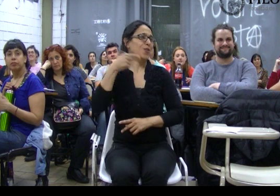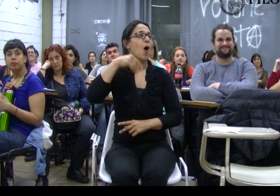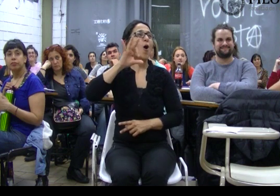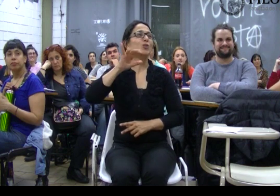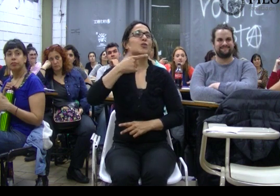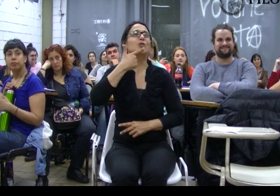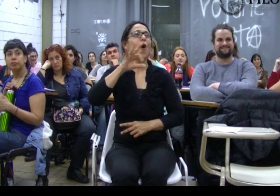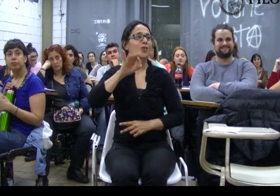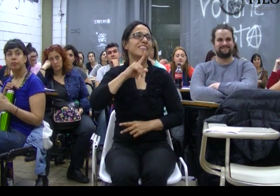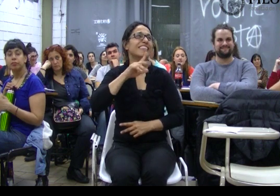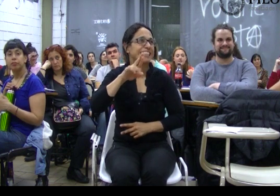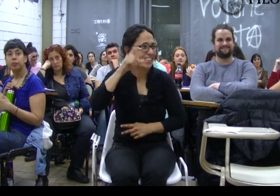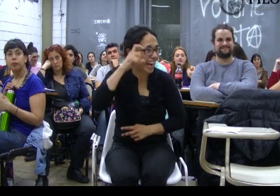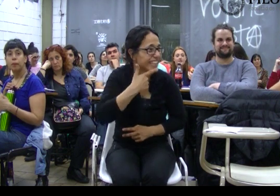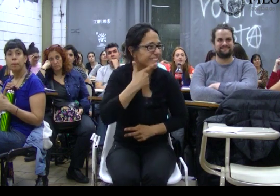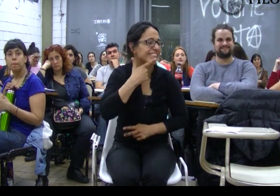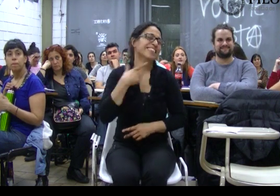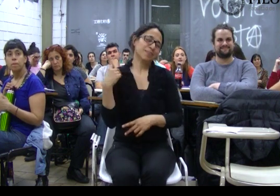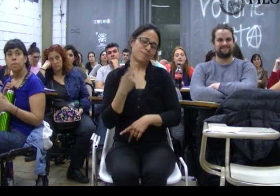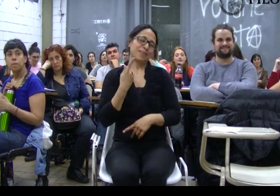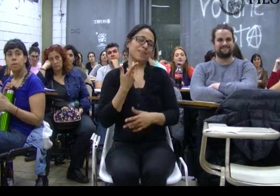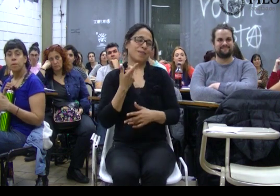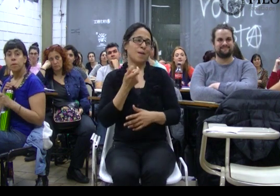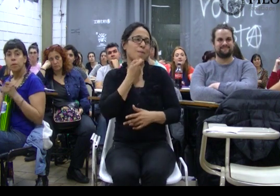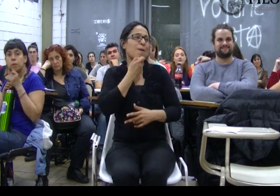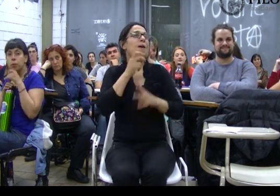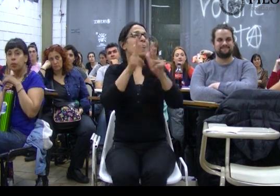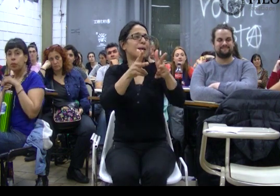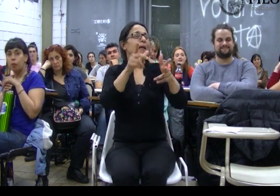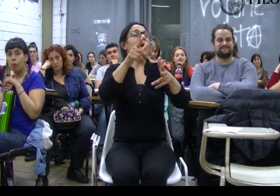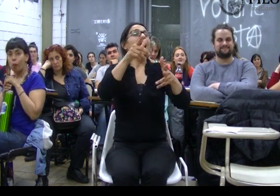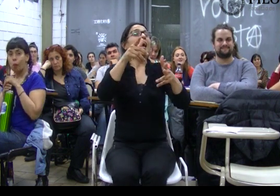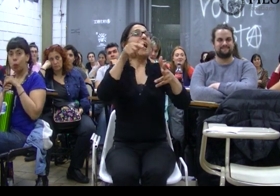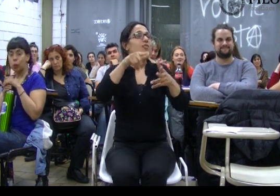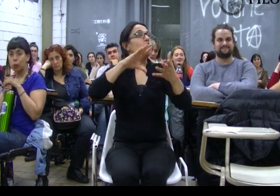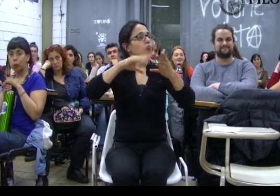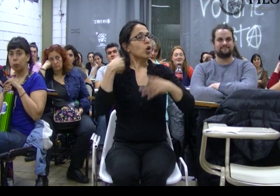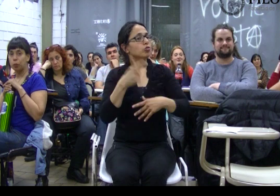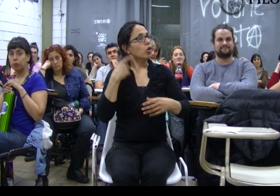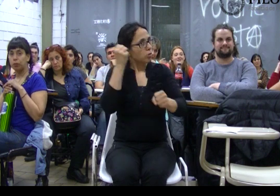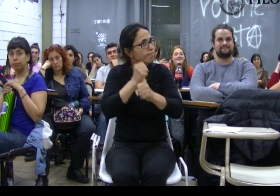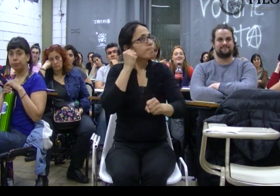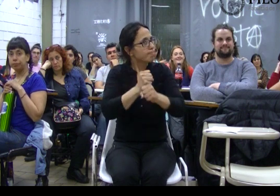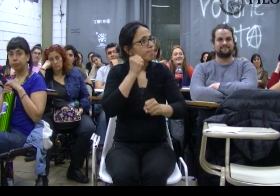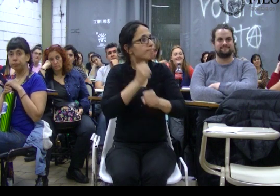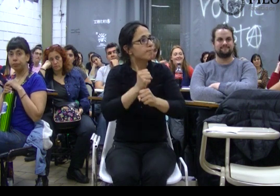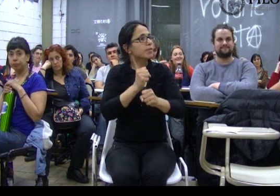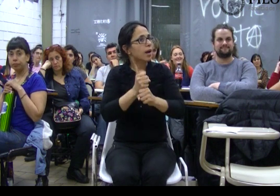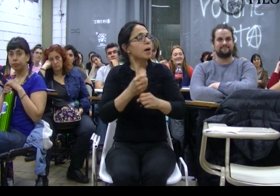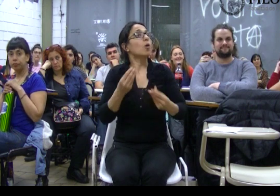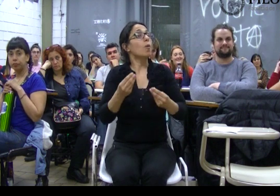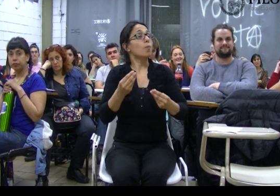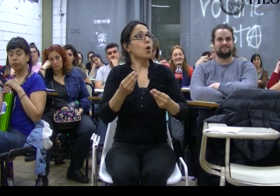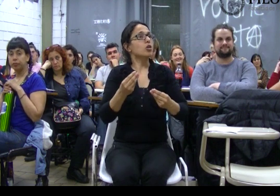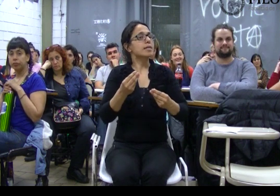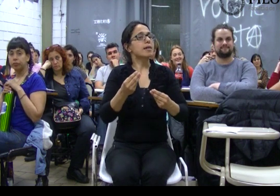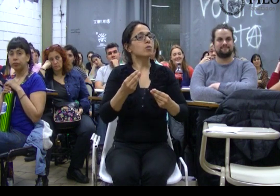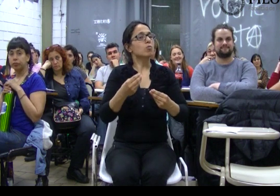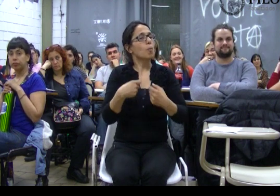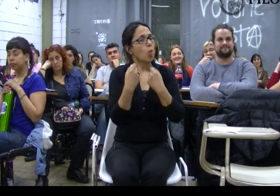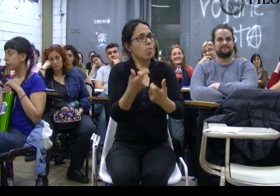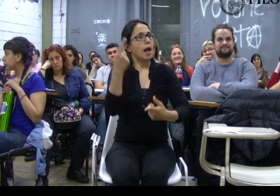tiempo esto, pero trabajamos mucho en esto, digamos, en tomar conciencia de cómo